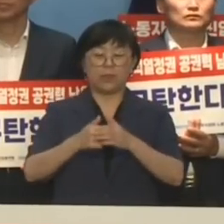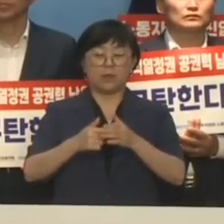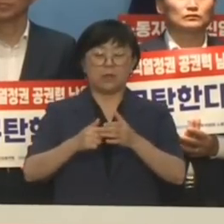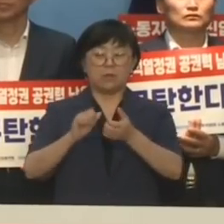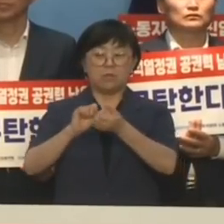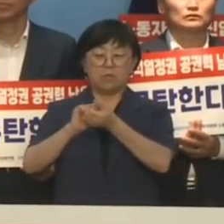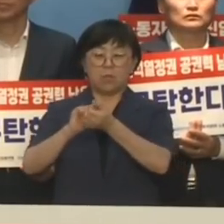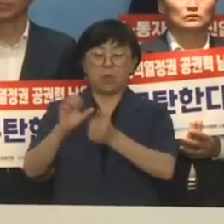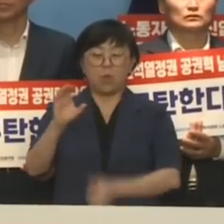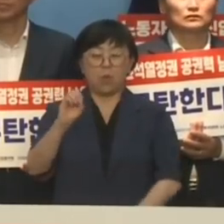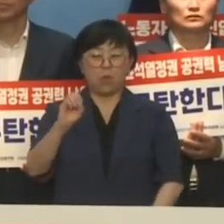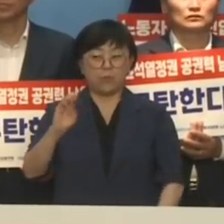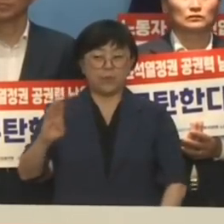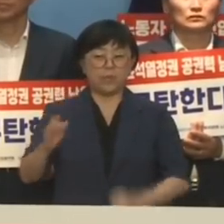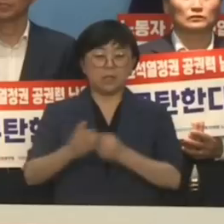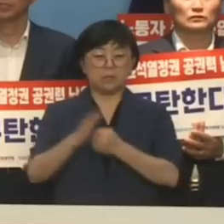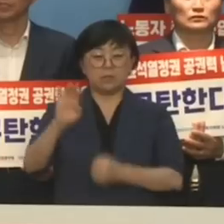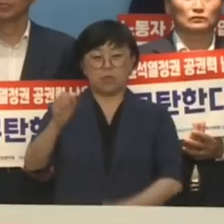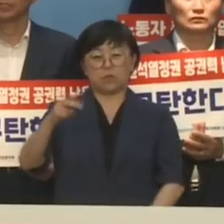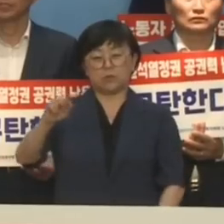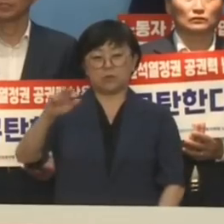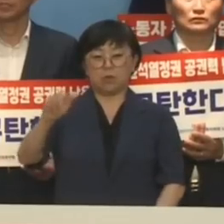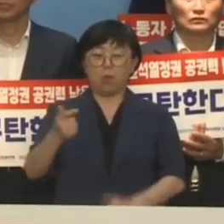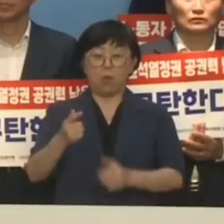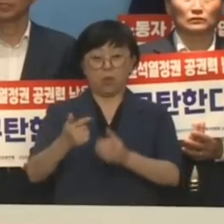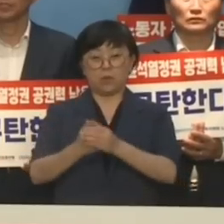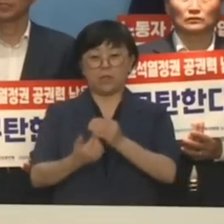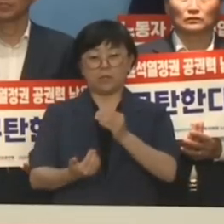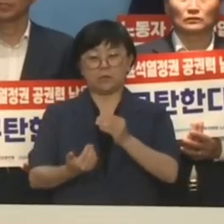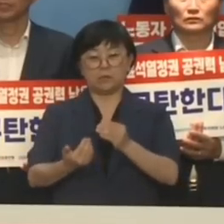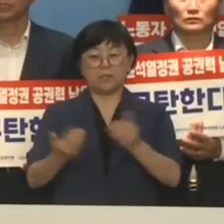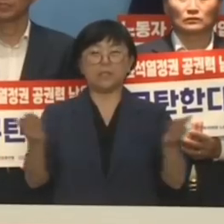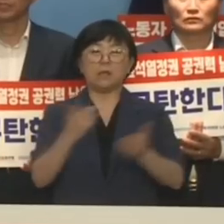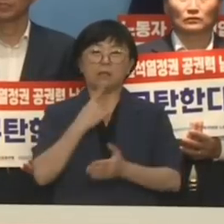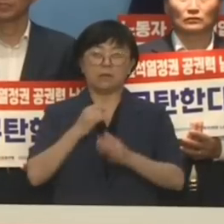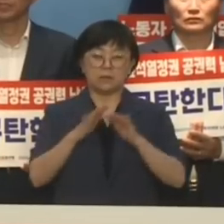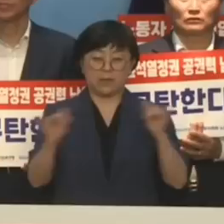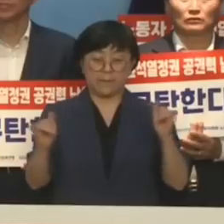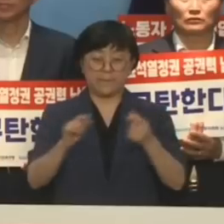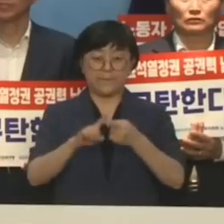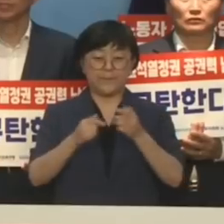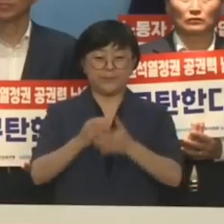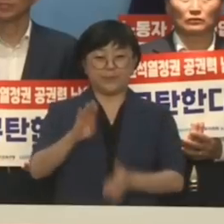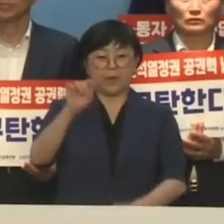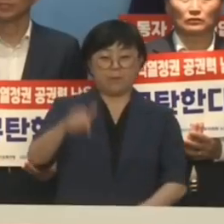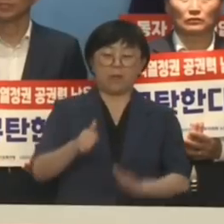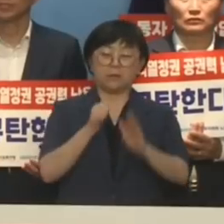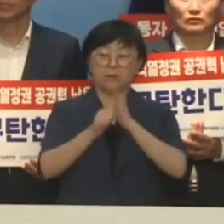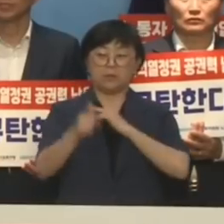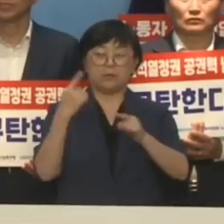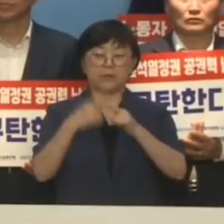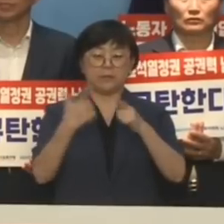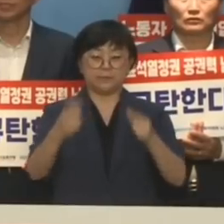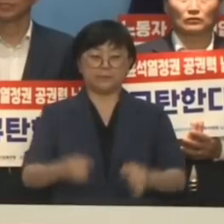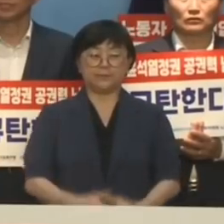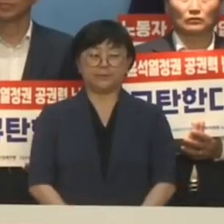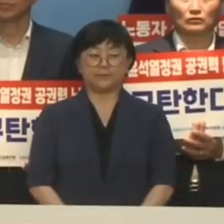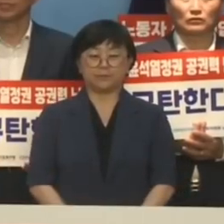소위 포스코 OB라고 하는 포스코 출신들입니다. 주식회사 포은의 박원석 대표도